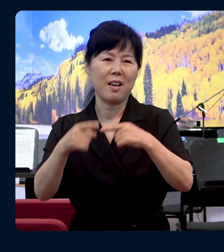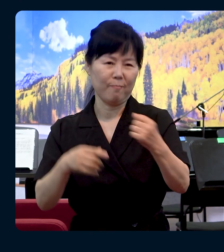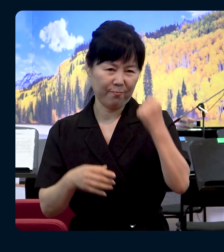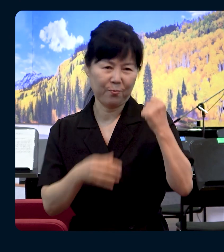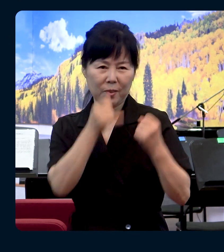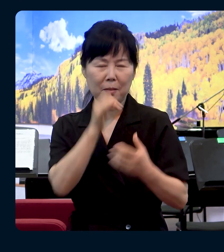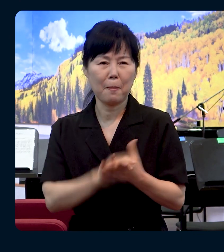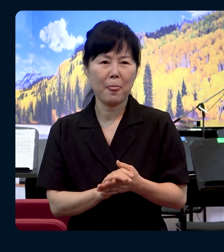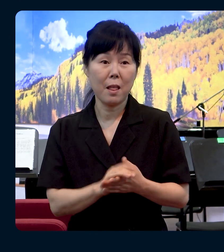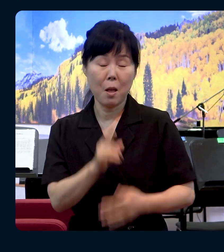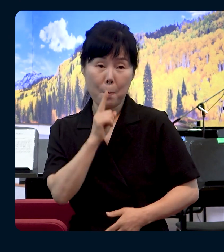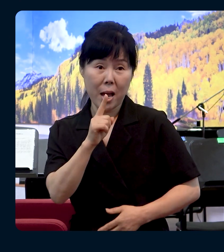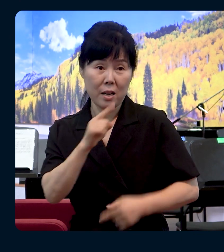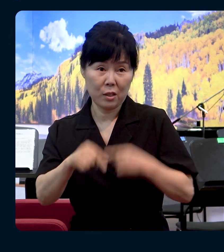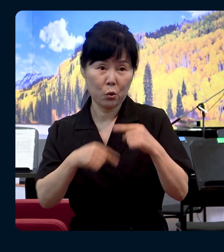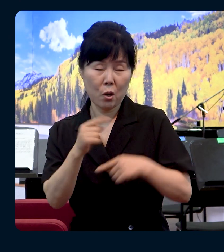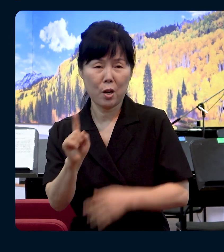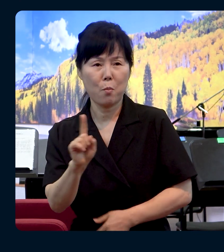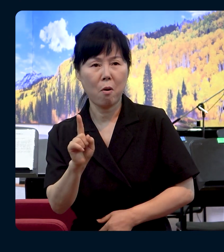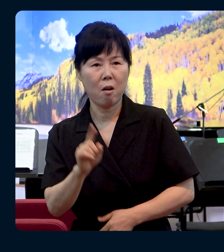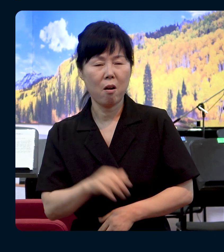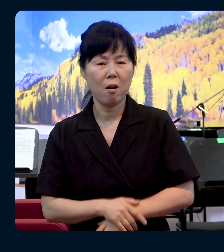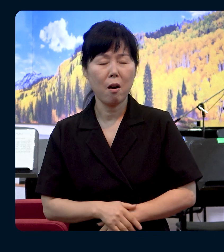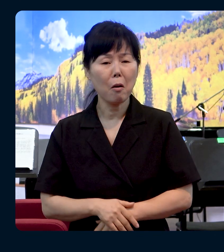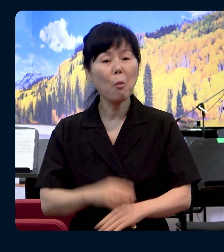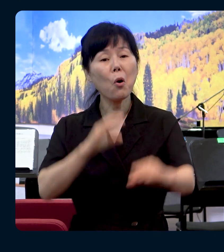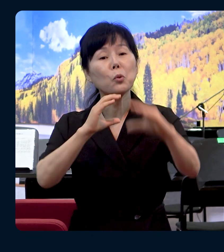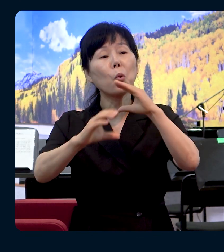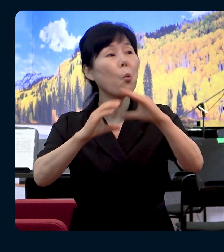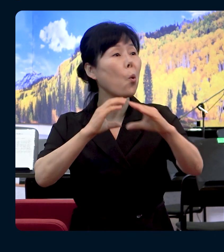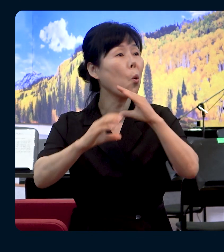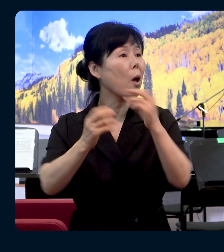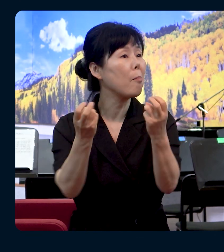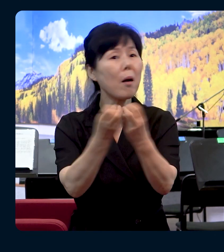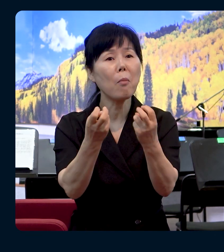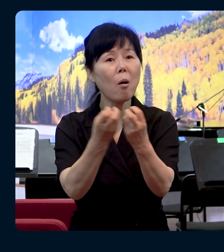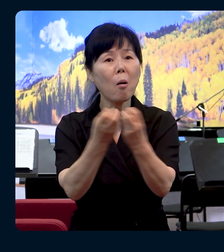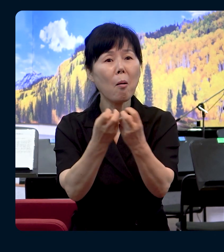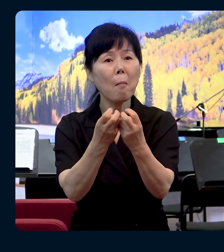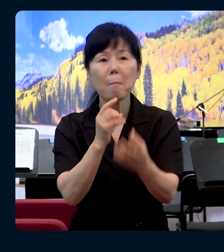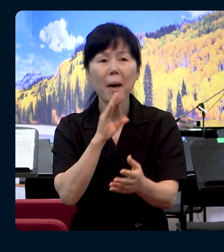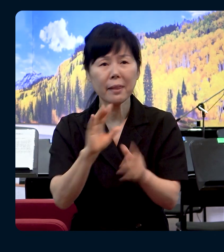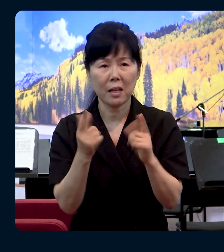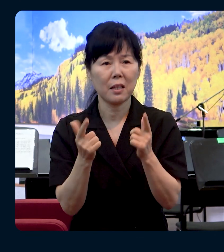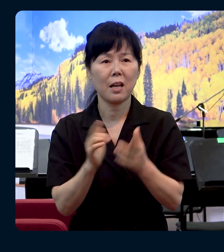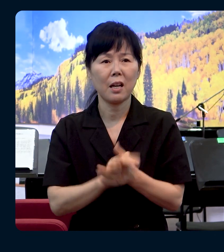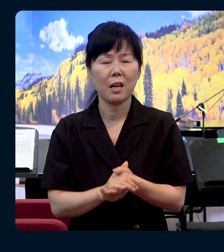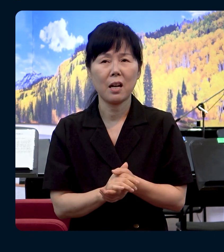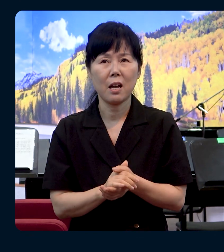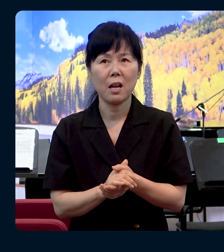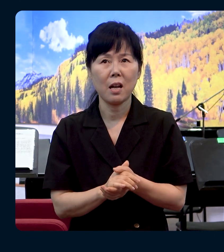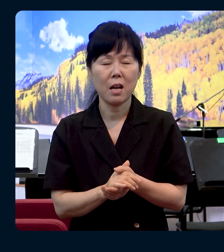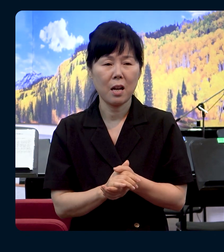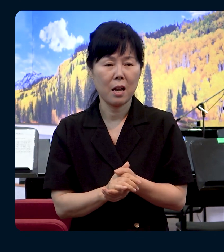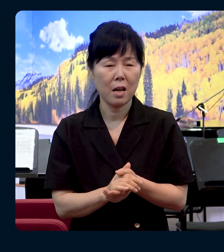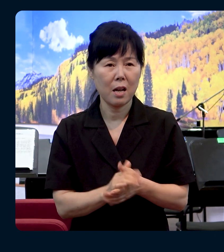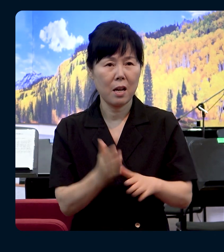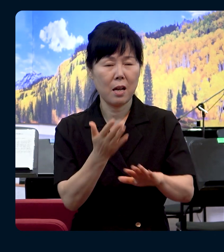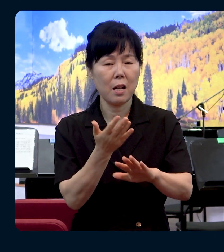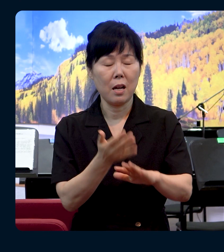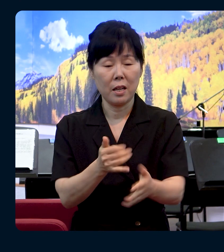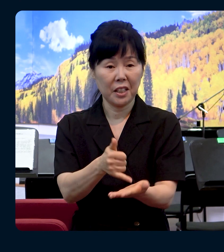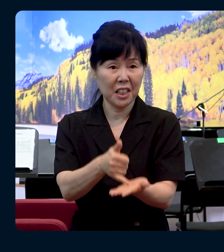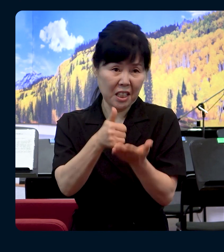여러분, 말이라고 하는 것은 단순히 의사소통의 수단이 아니죠. 그건 인격과 존재의